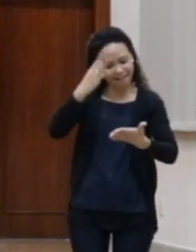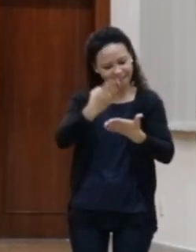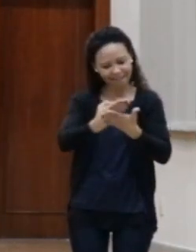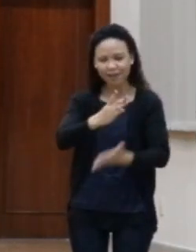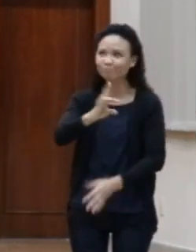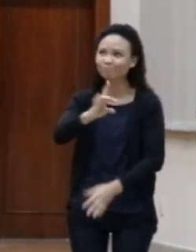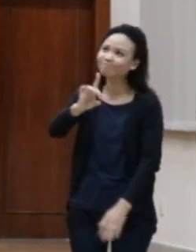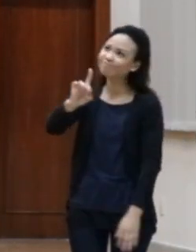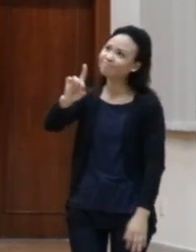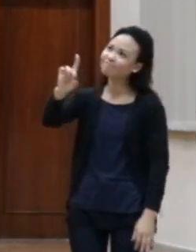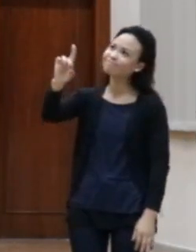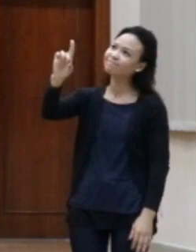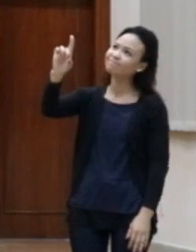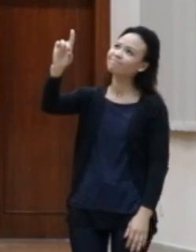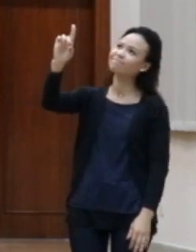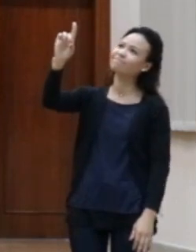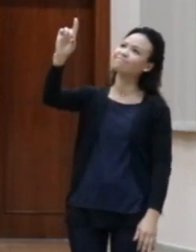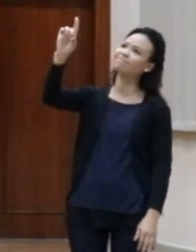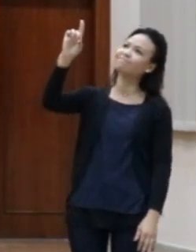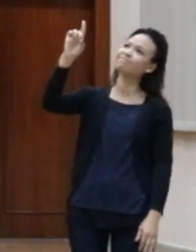alegrarei em ti.